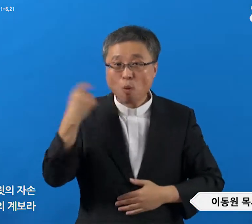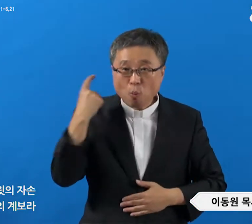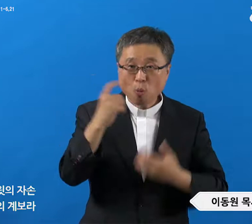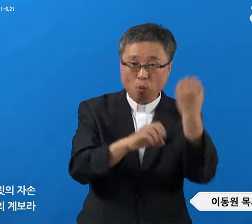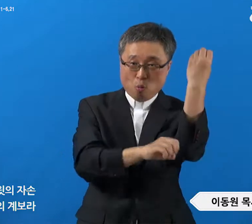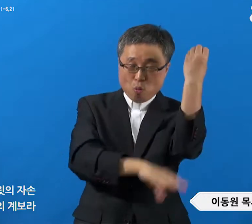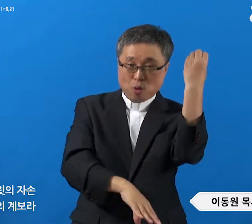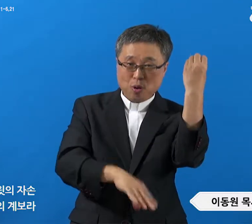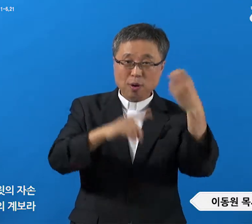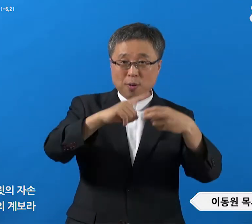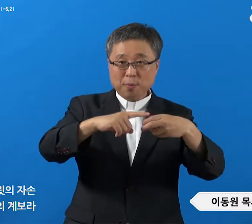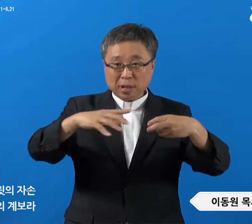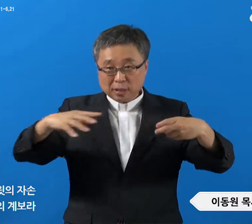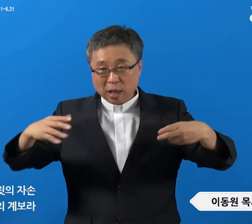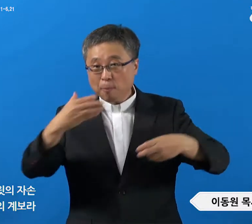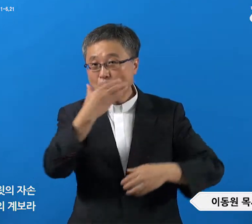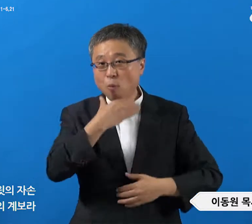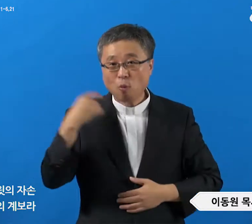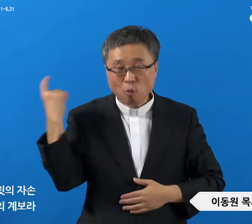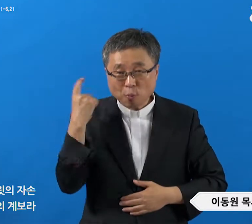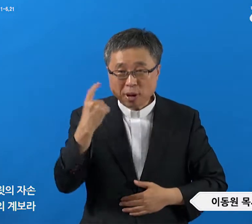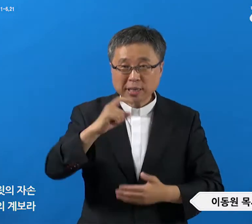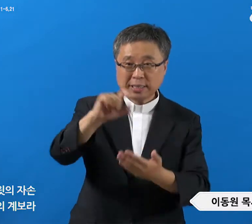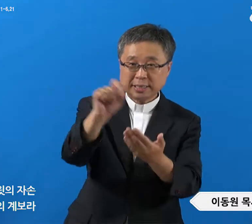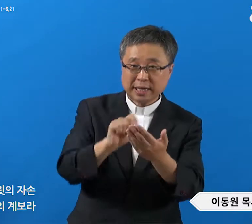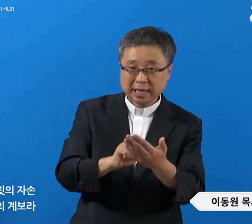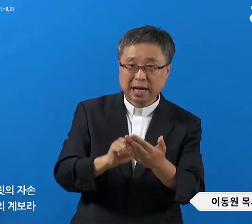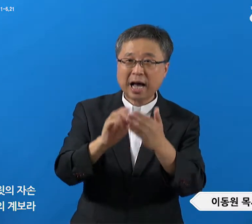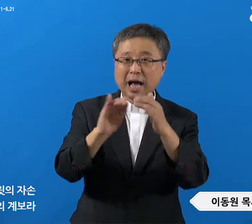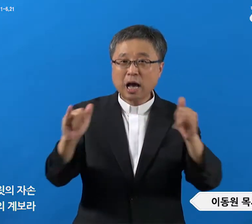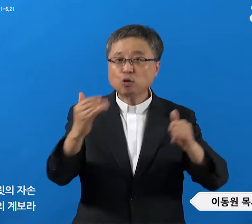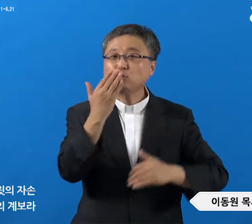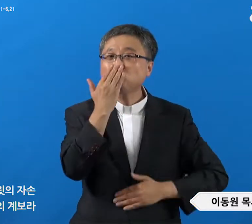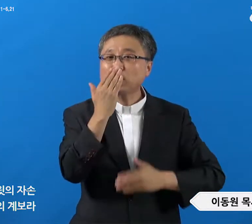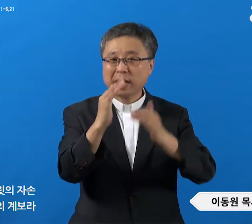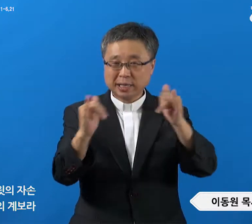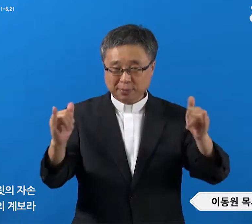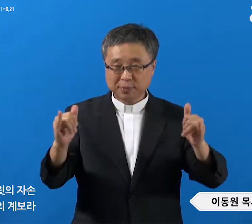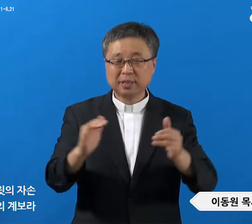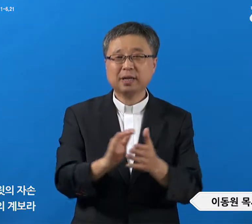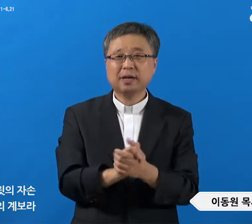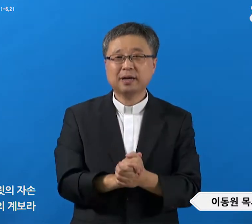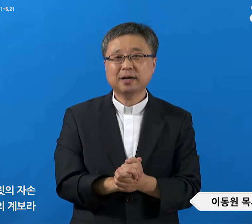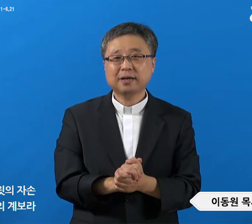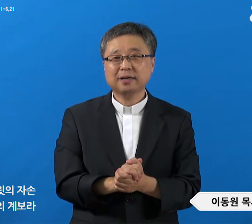이 마태복음의 기자가 유대인입니다. 유대인.